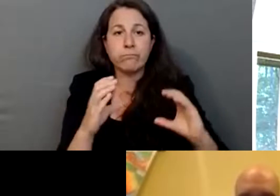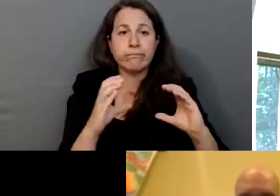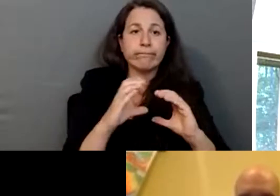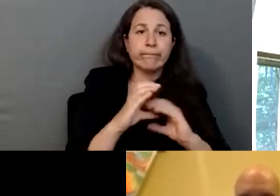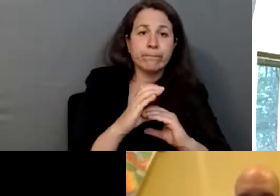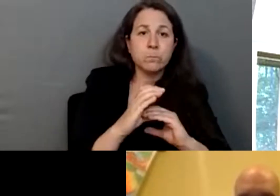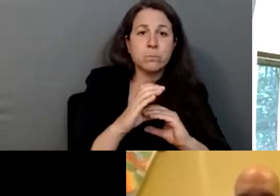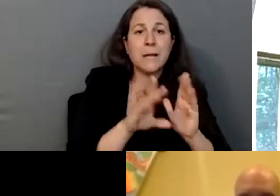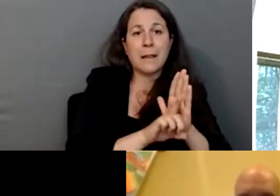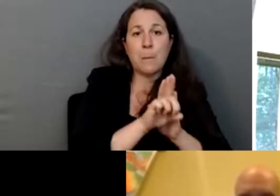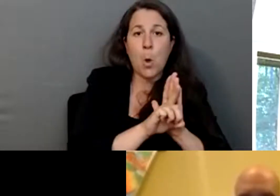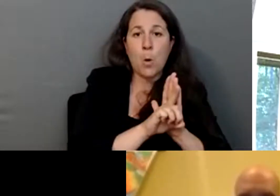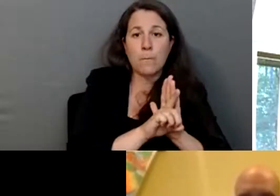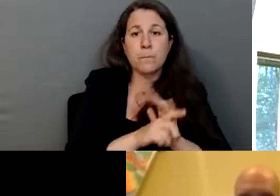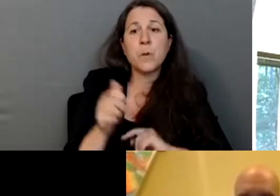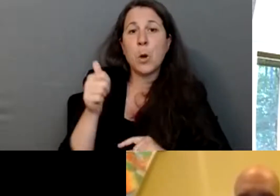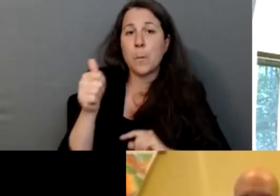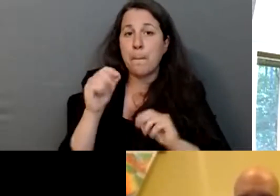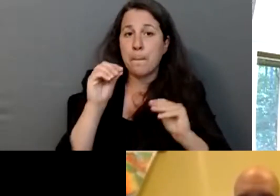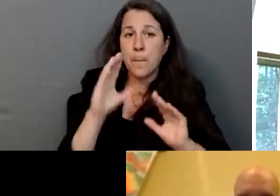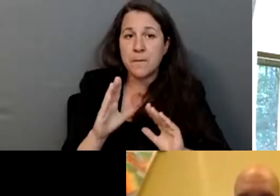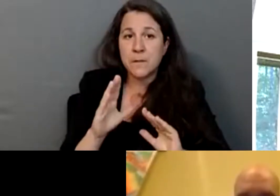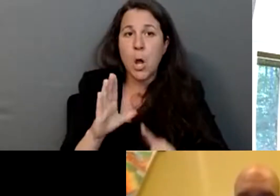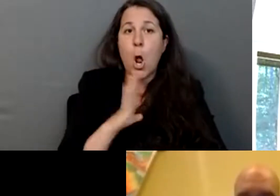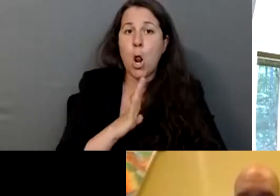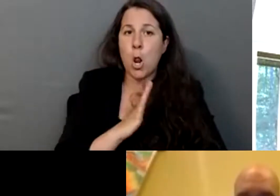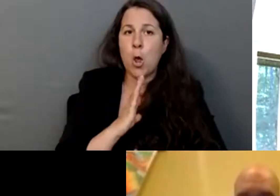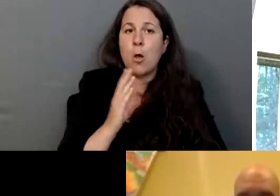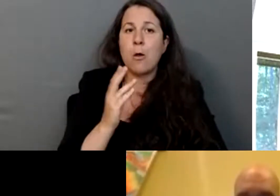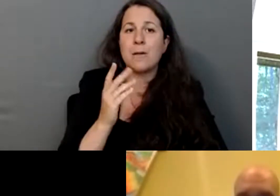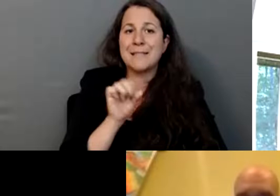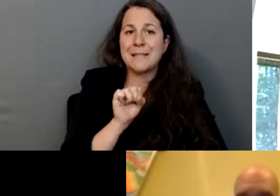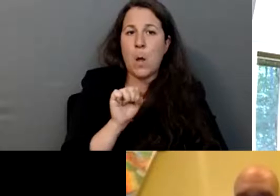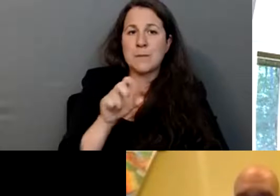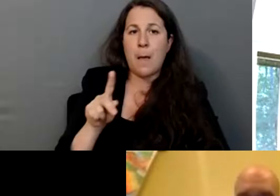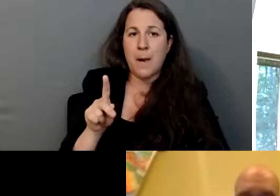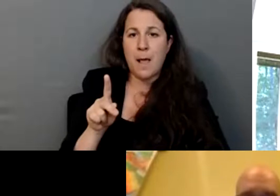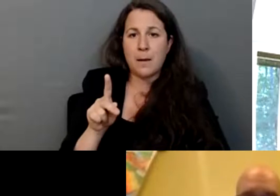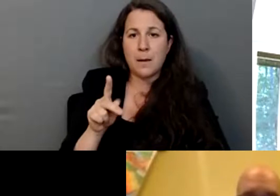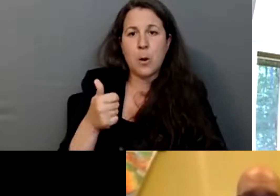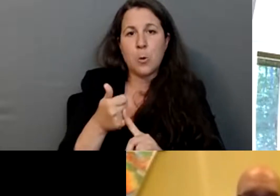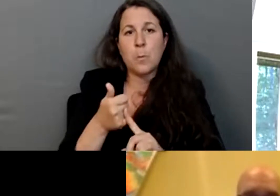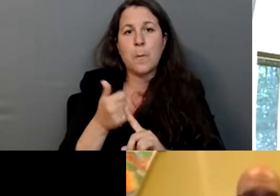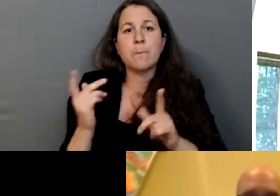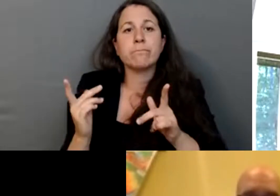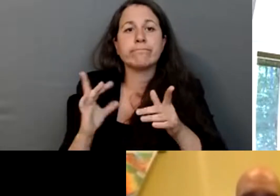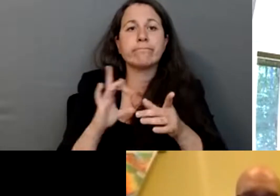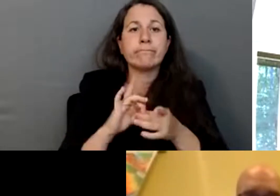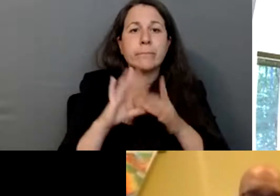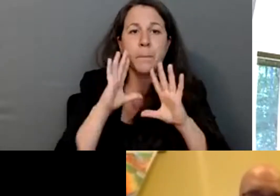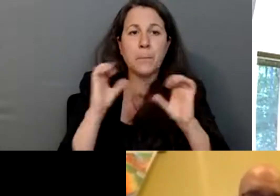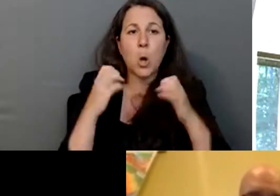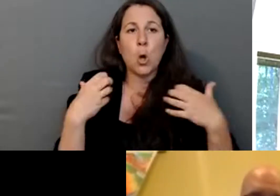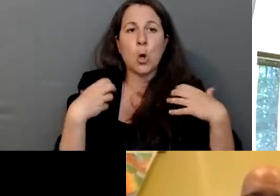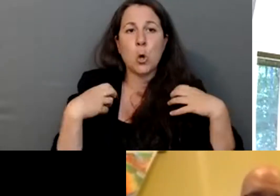qui vit lui-même avec une situation de sclérose en plaques, il co-préside le sous-comité du Sénat et du